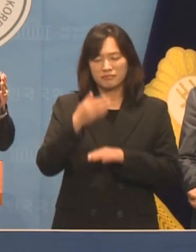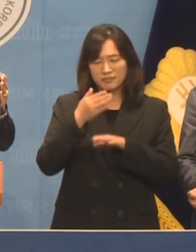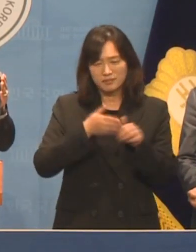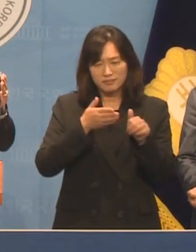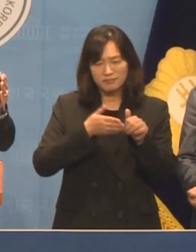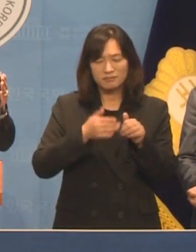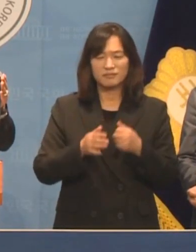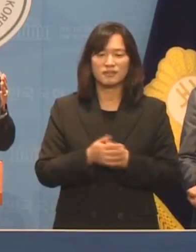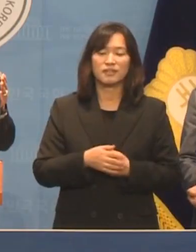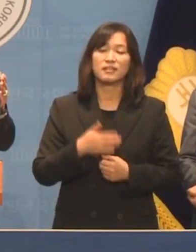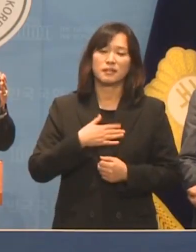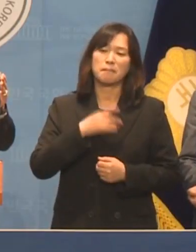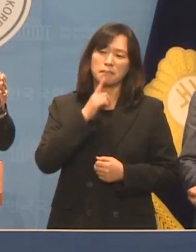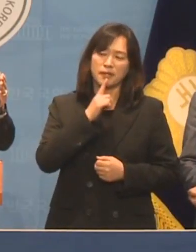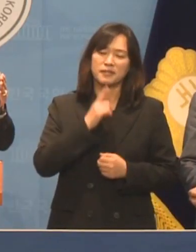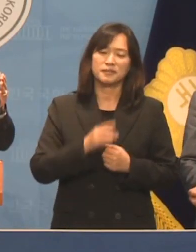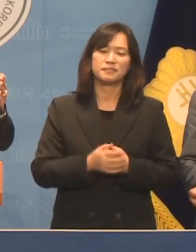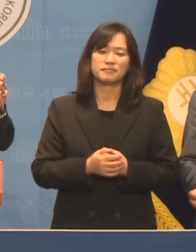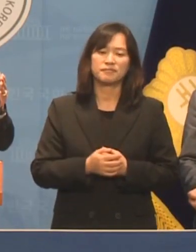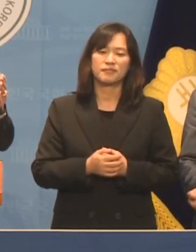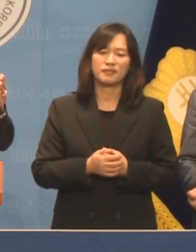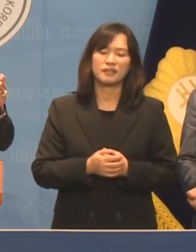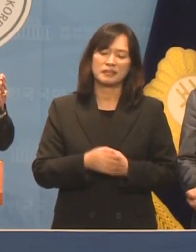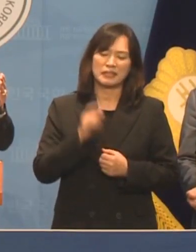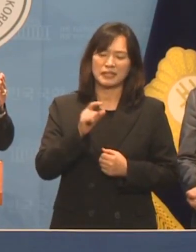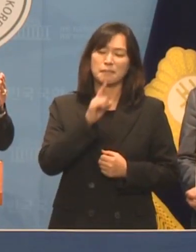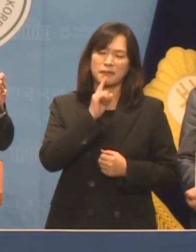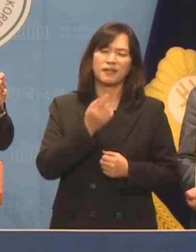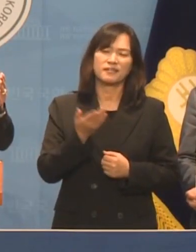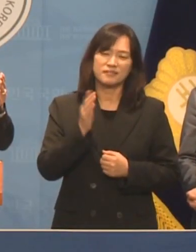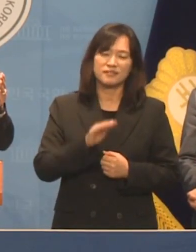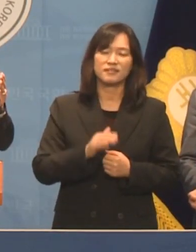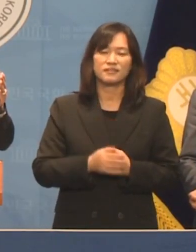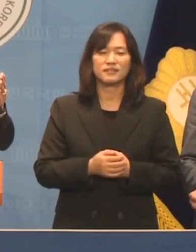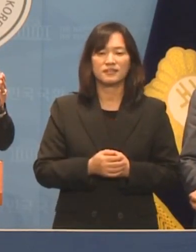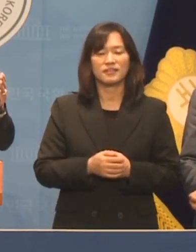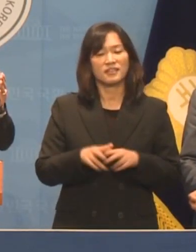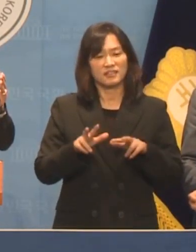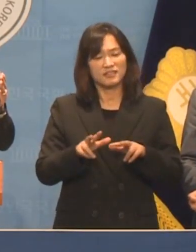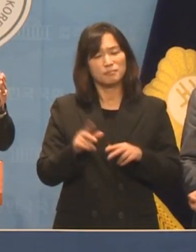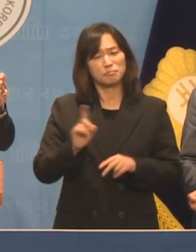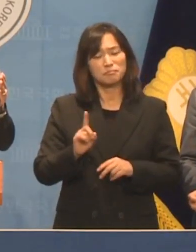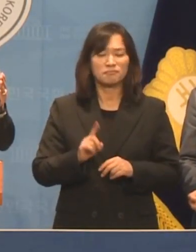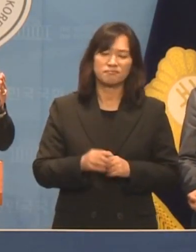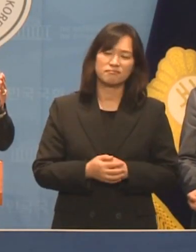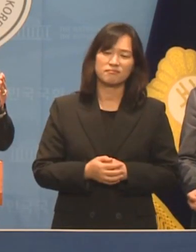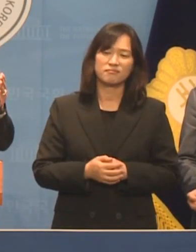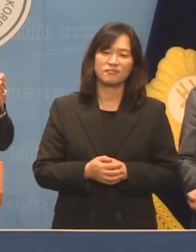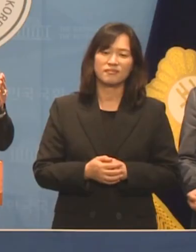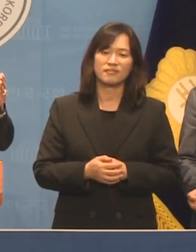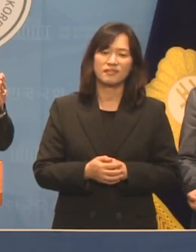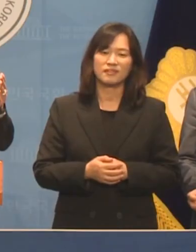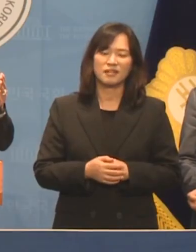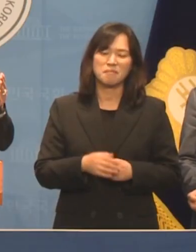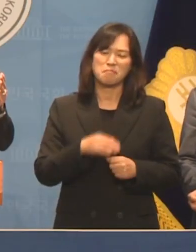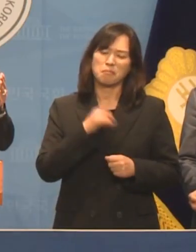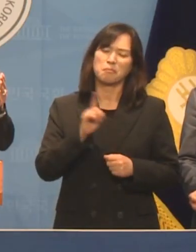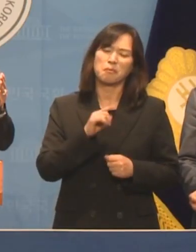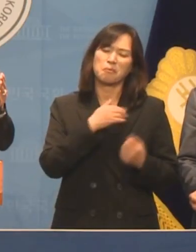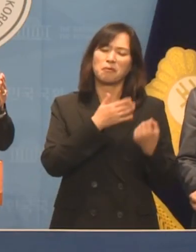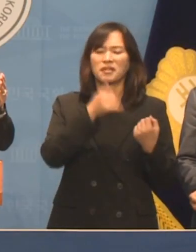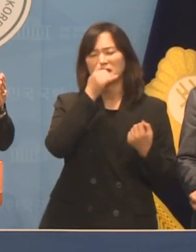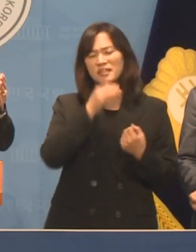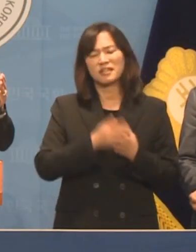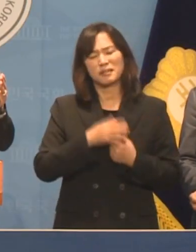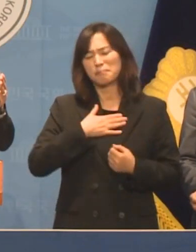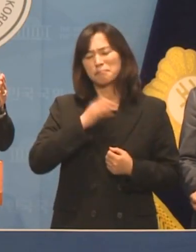뭐 말은 내가 좀 세게 했는데 네. 이게 뭐 누가 뭐 권한이 딱 누구한테 있는 그런